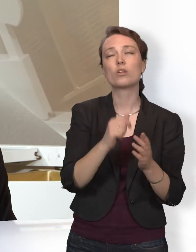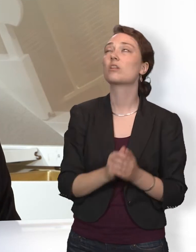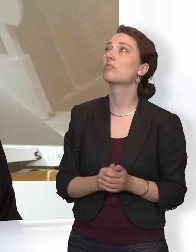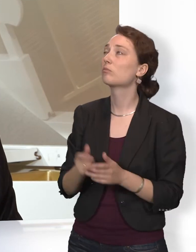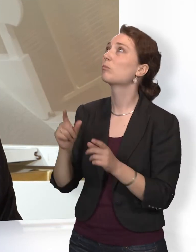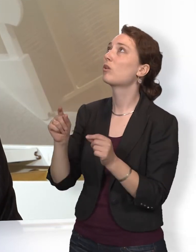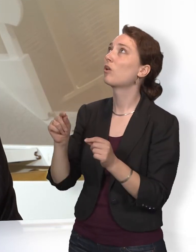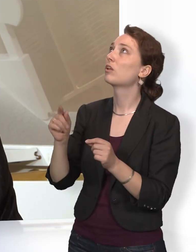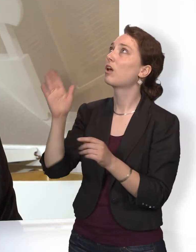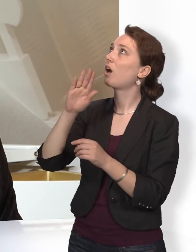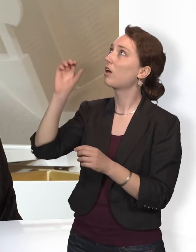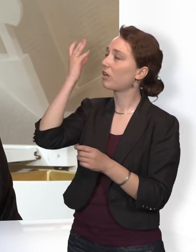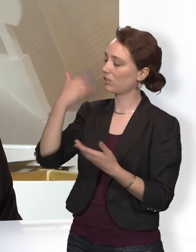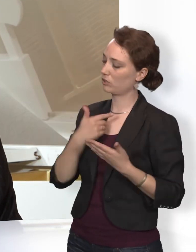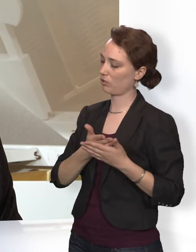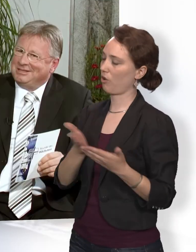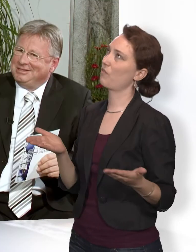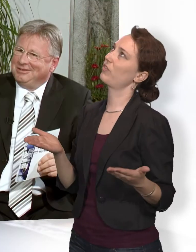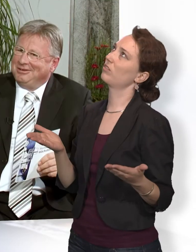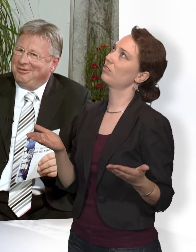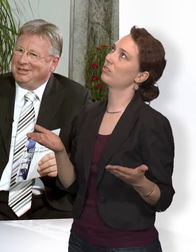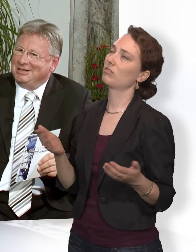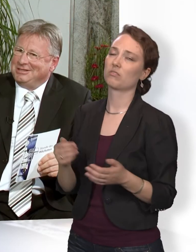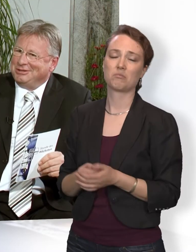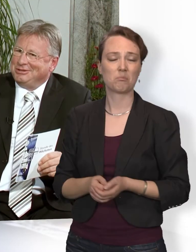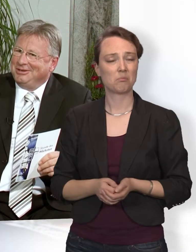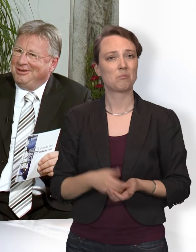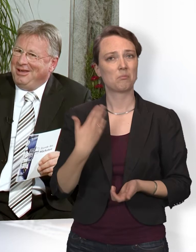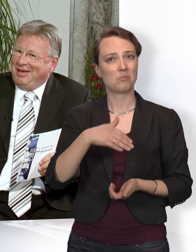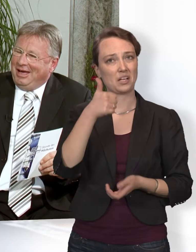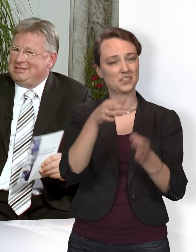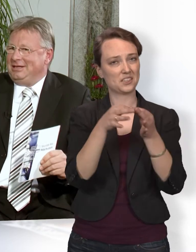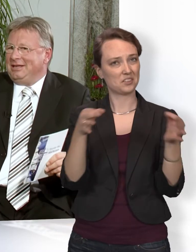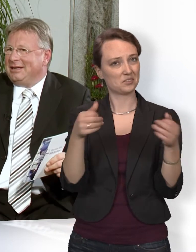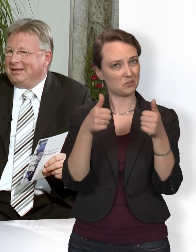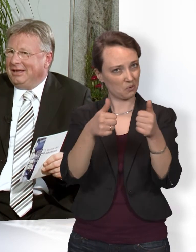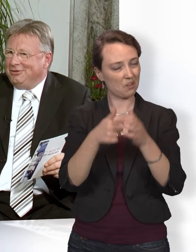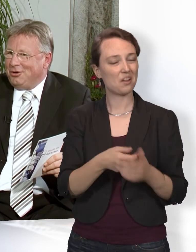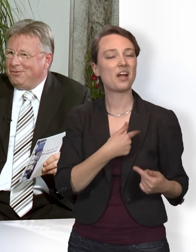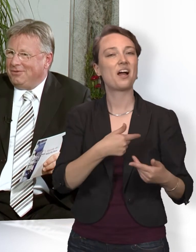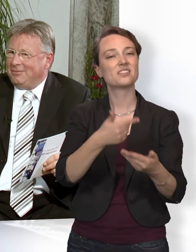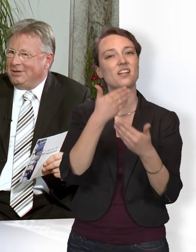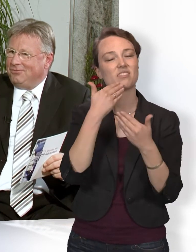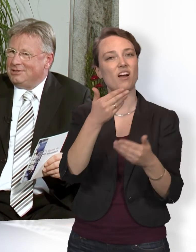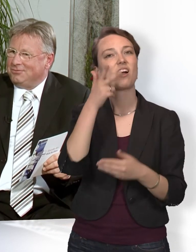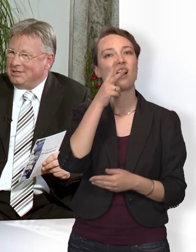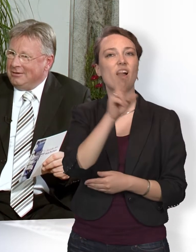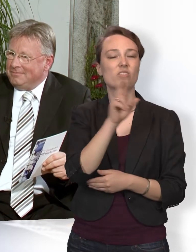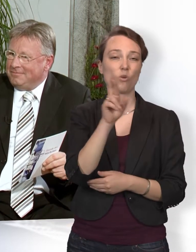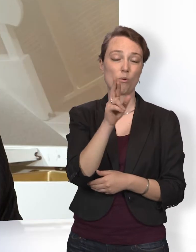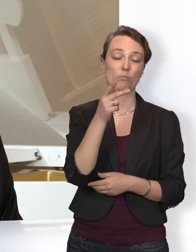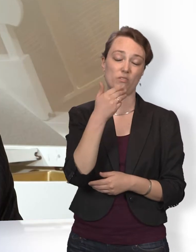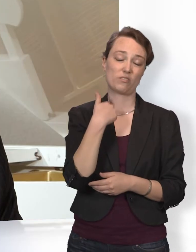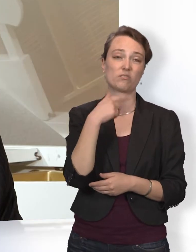Geist. In einem Satz. Fantastisch. Herzlichen Dank, Herr Rentrop. Wir haben Ihnen viel zu